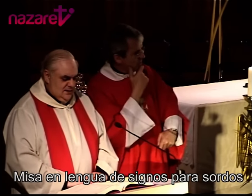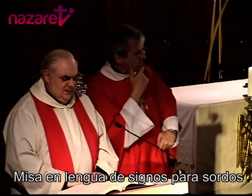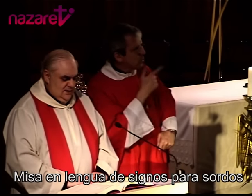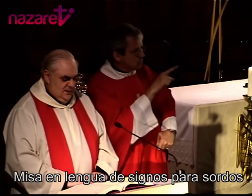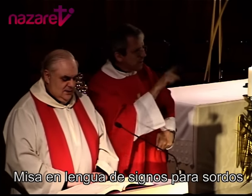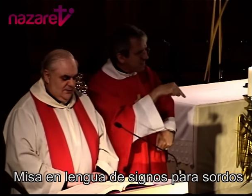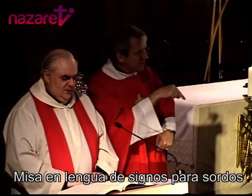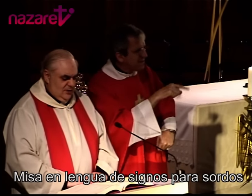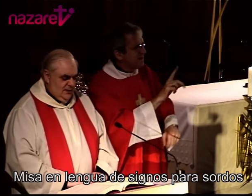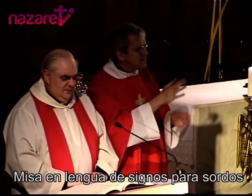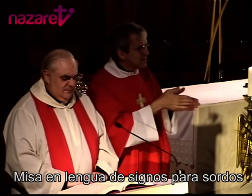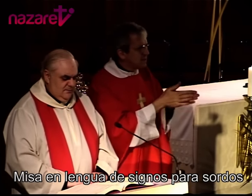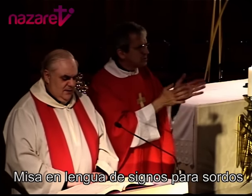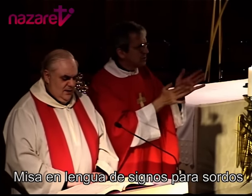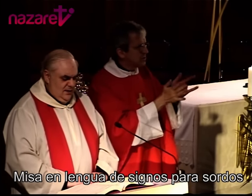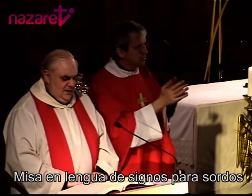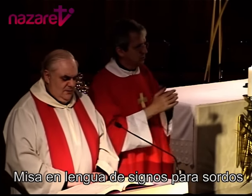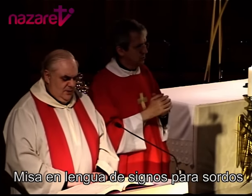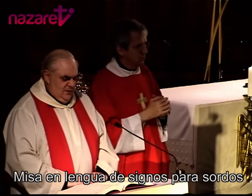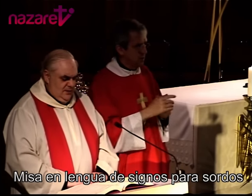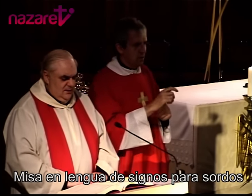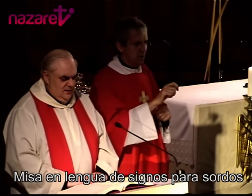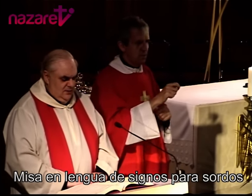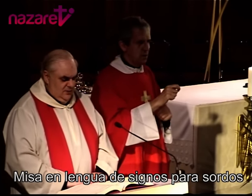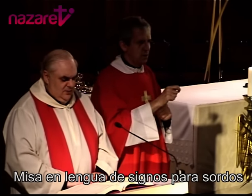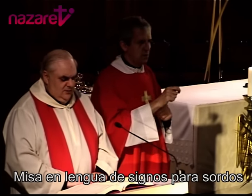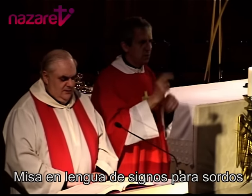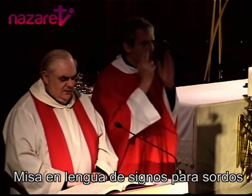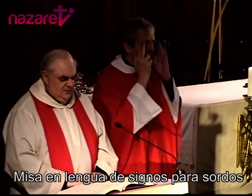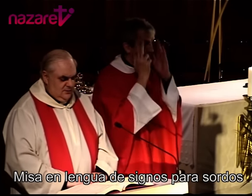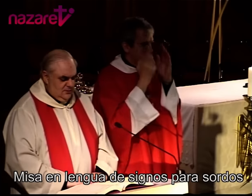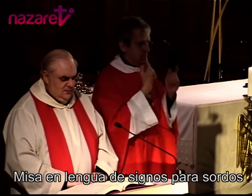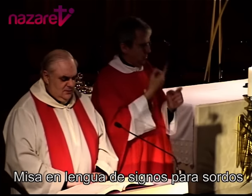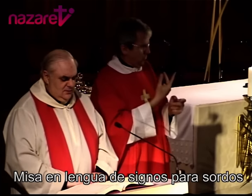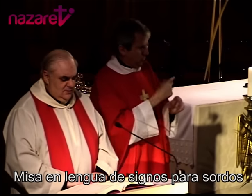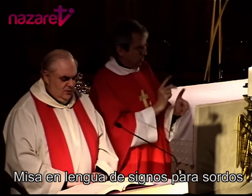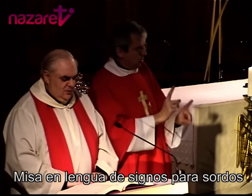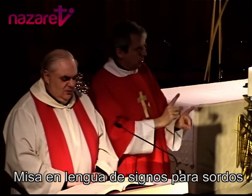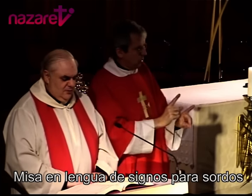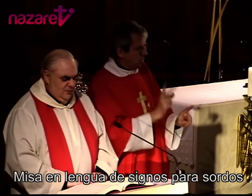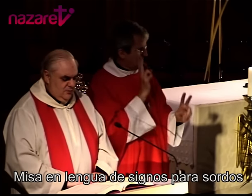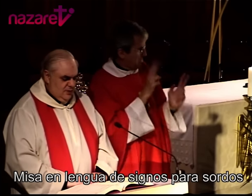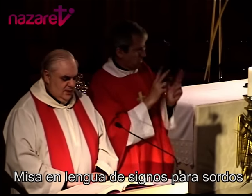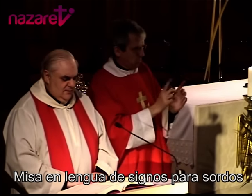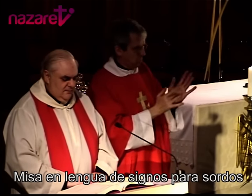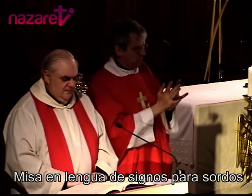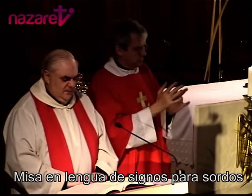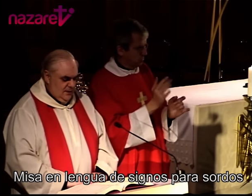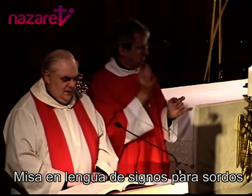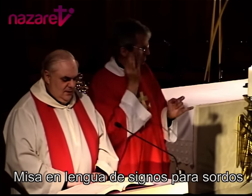«También este estaba con él». Pero él lo negó diciendo: «No lo conozco,